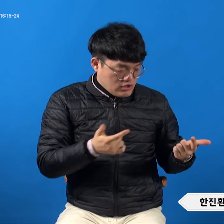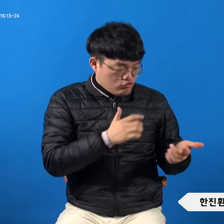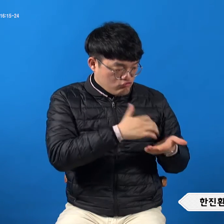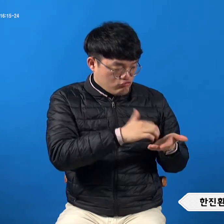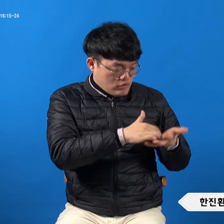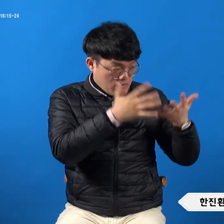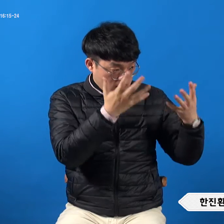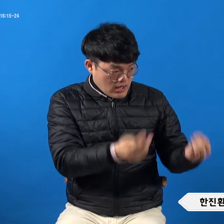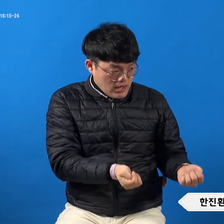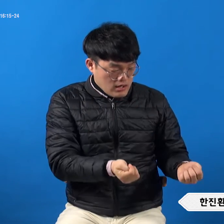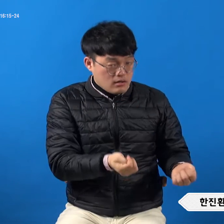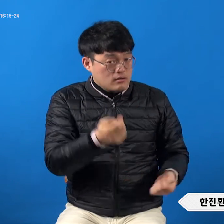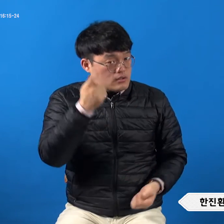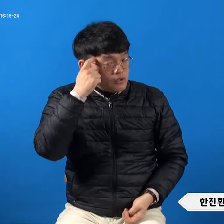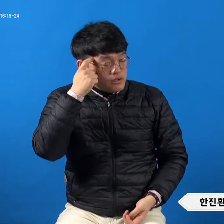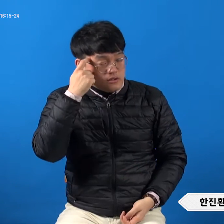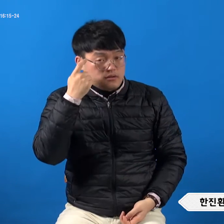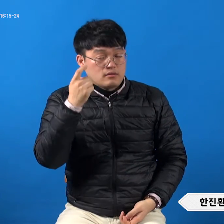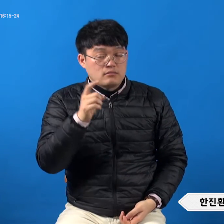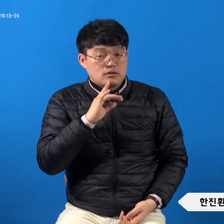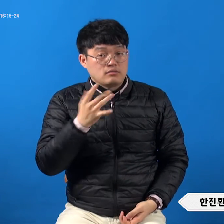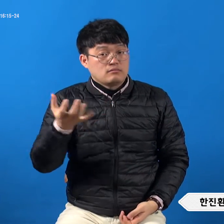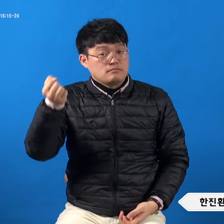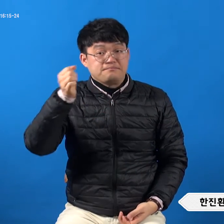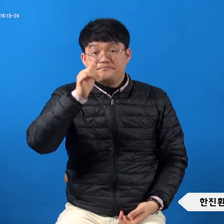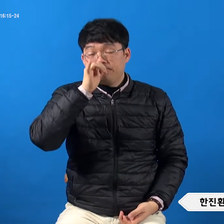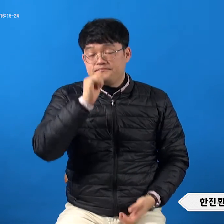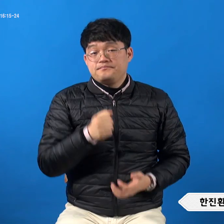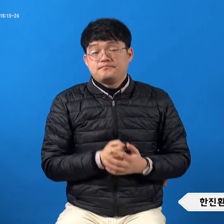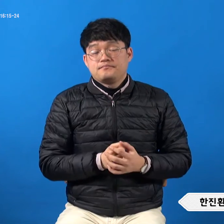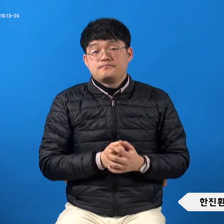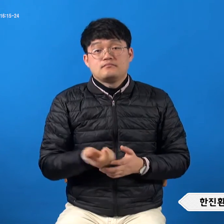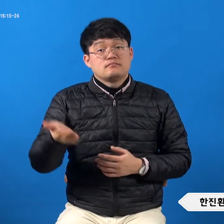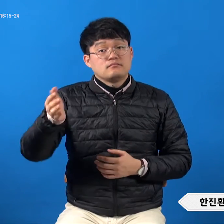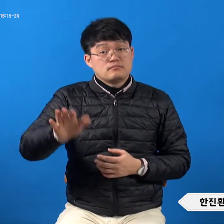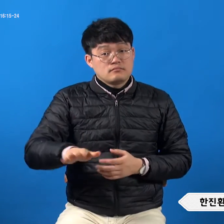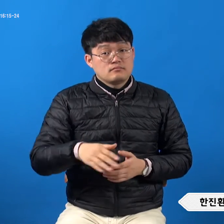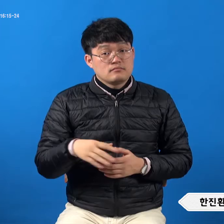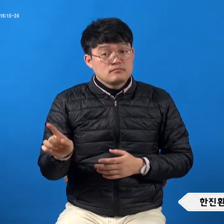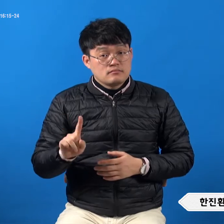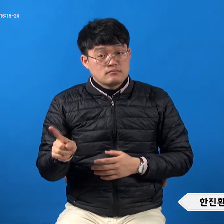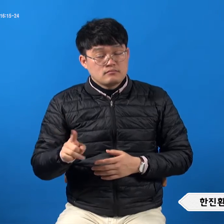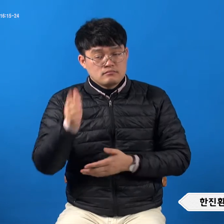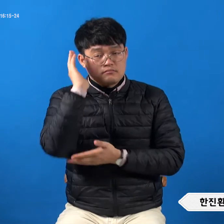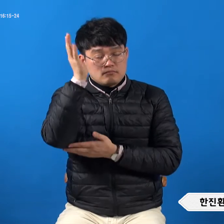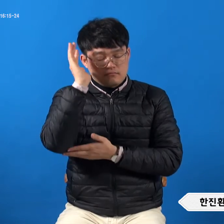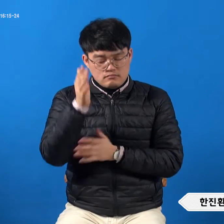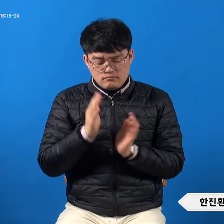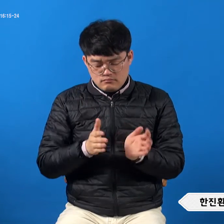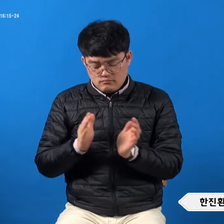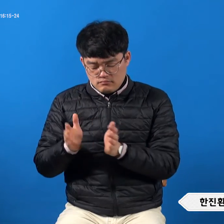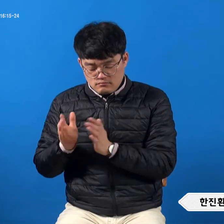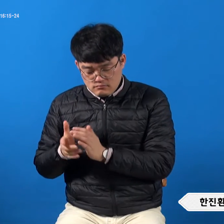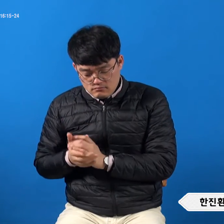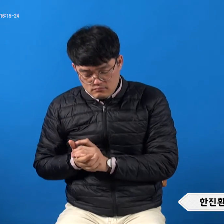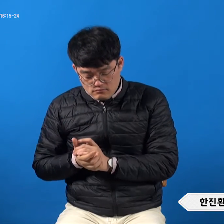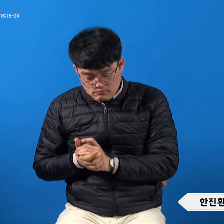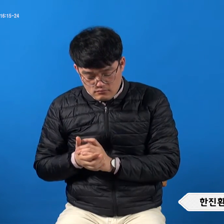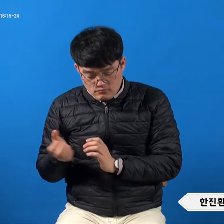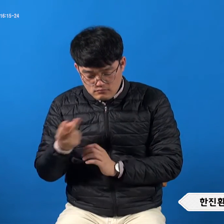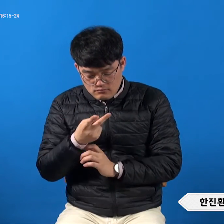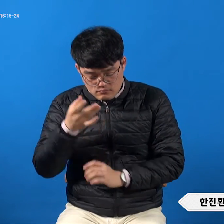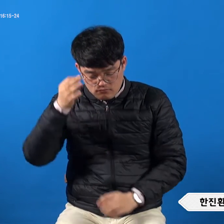숫자가 많구나, 단순히 그렇게만 생각하고 넘어갔습니다. 그런데 이 설교를 준비하면서